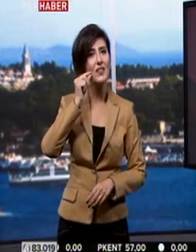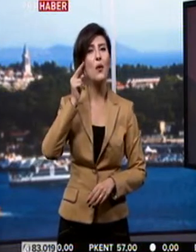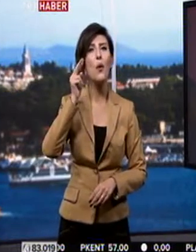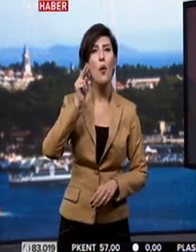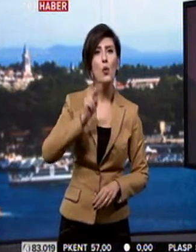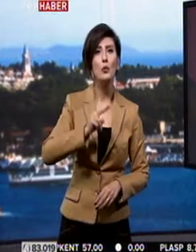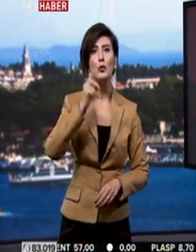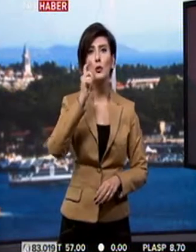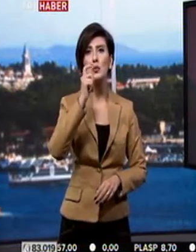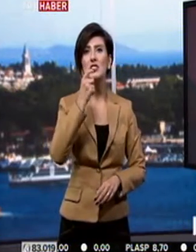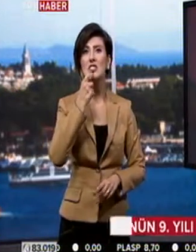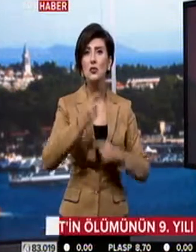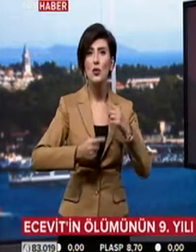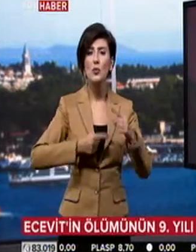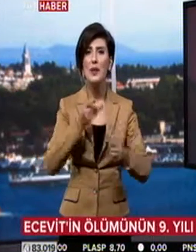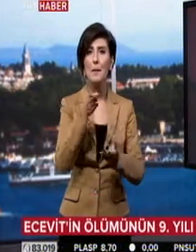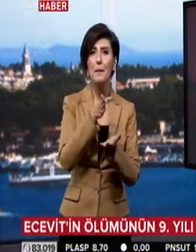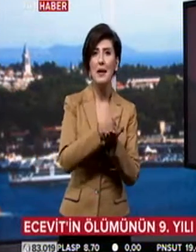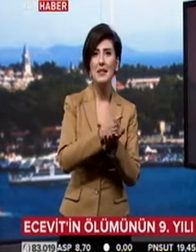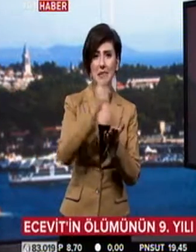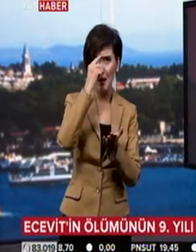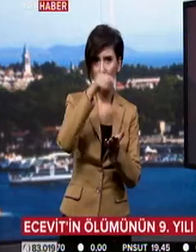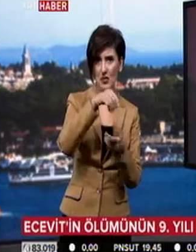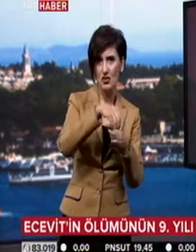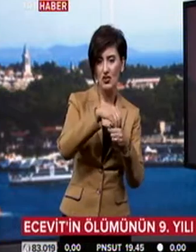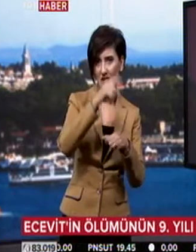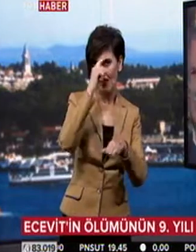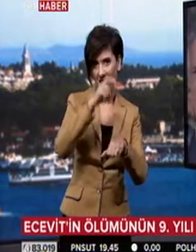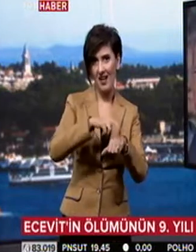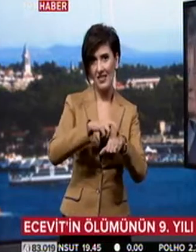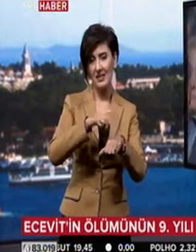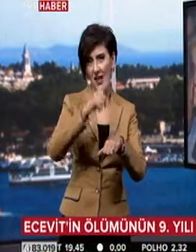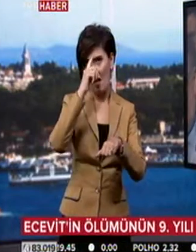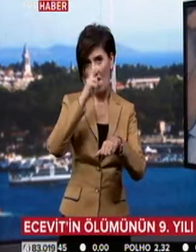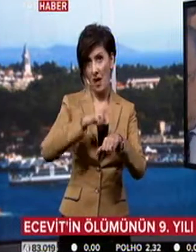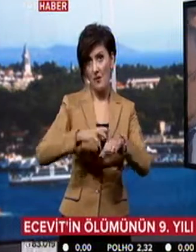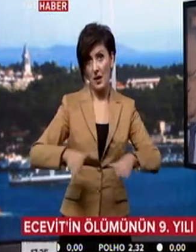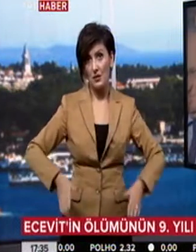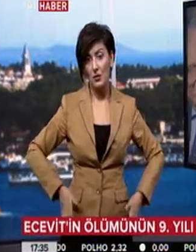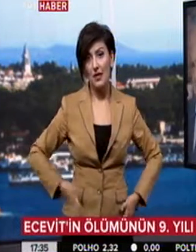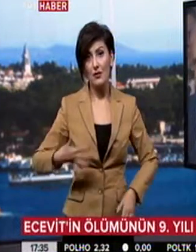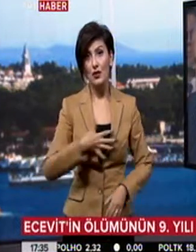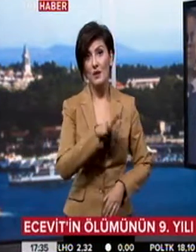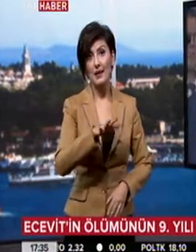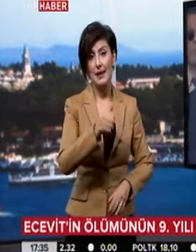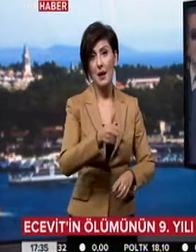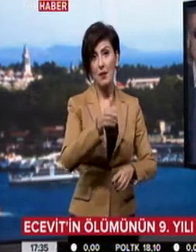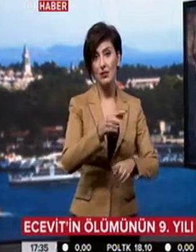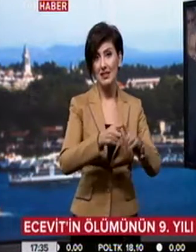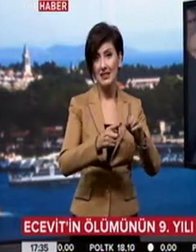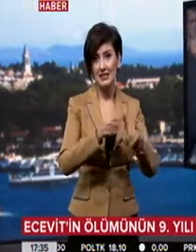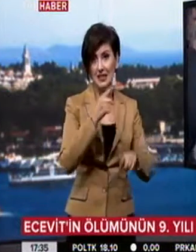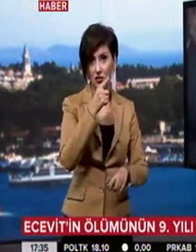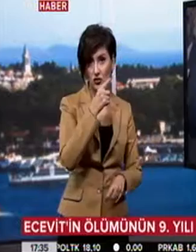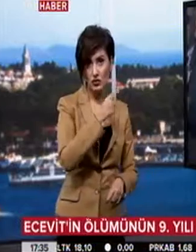Ecevit, ölümünün 9. yıl dönümünde mezarı başında anıldı. Anma törenine CHP